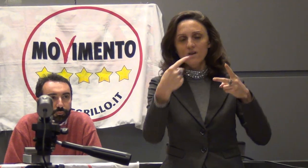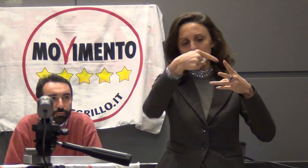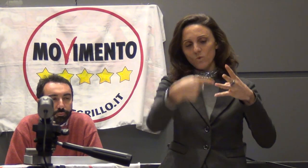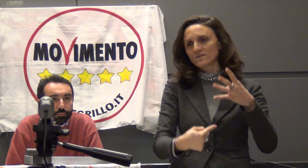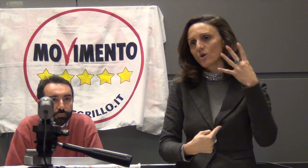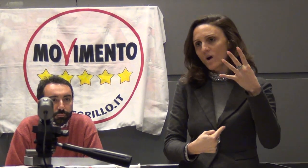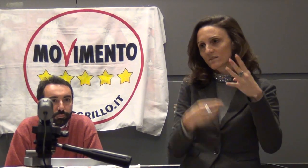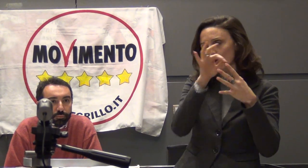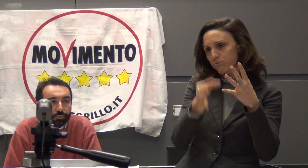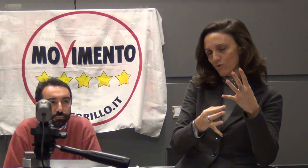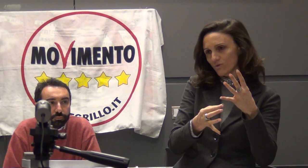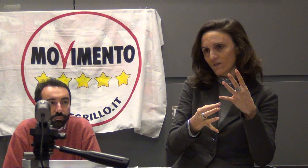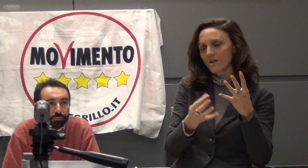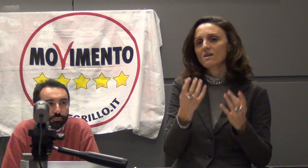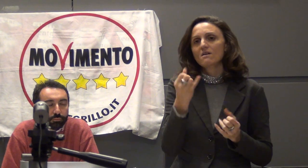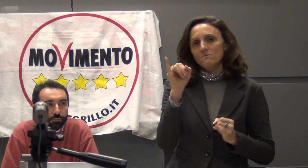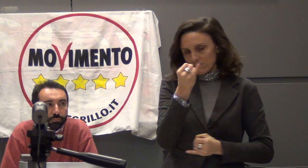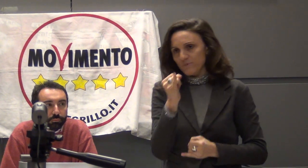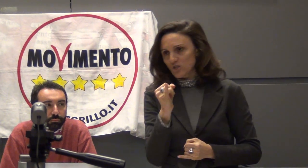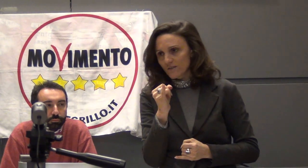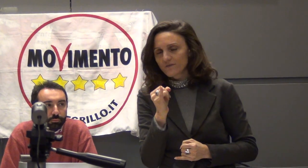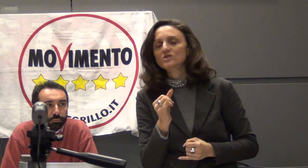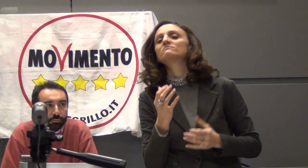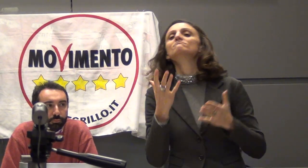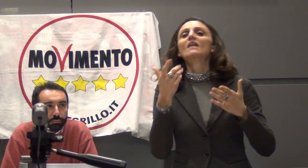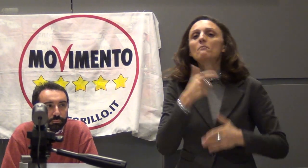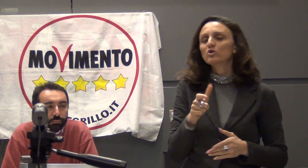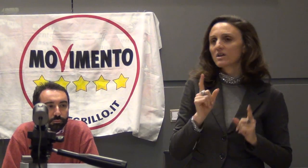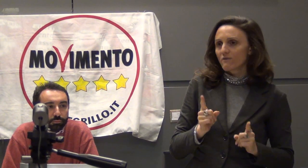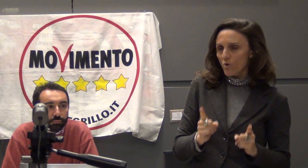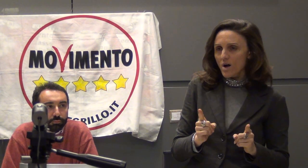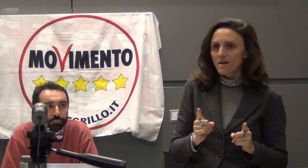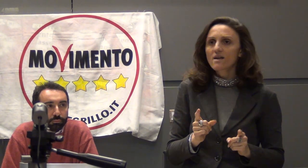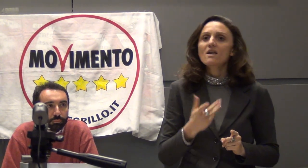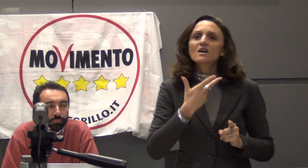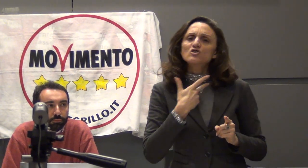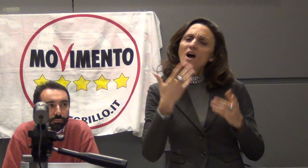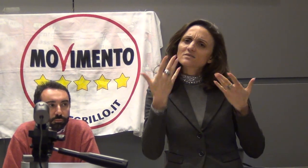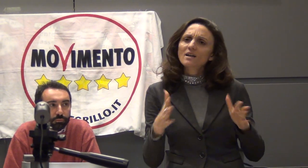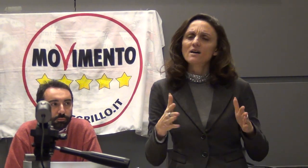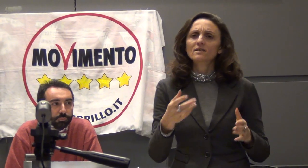rispondere a tutti questi punti per quale motivo?